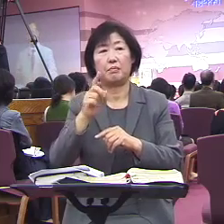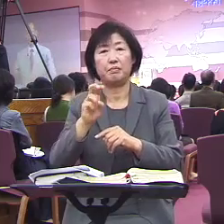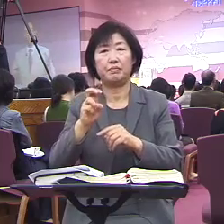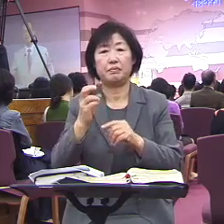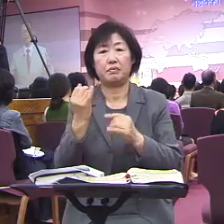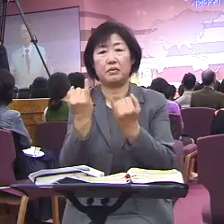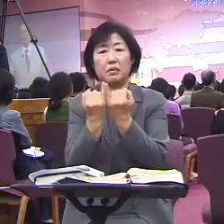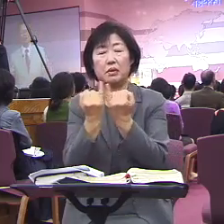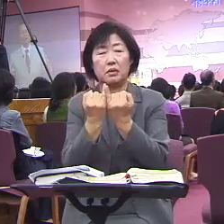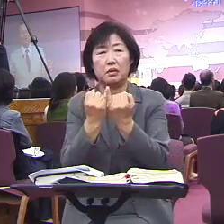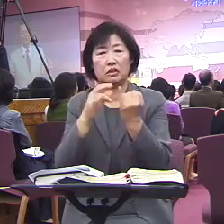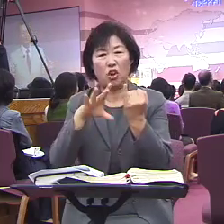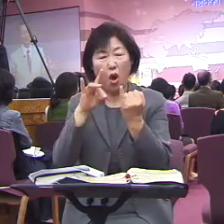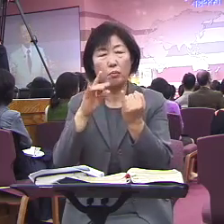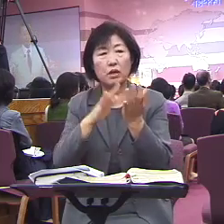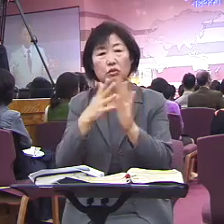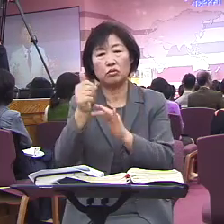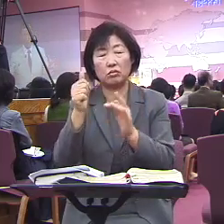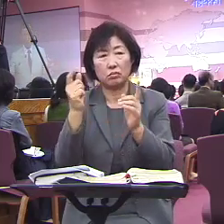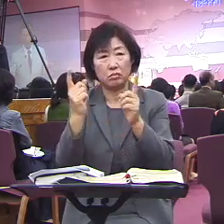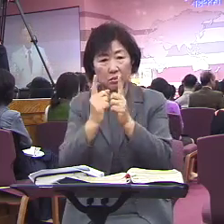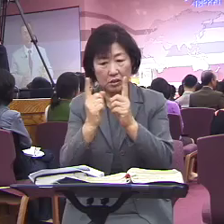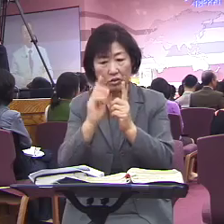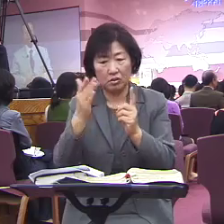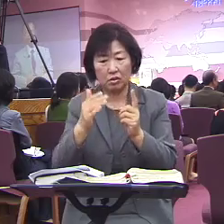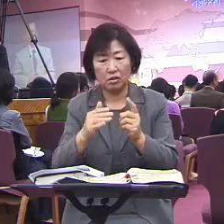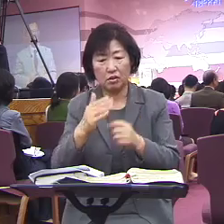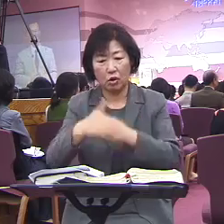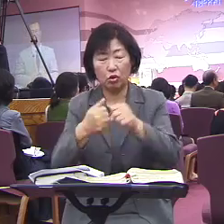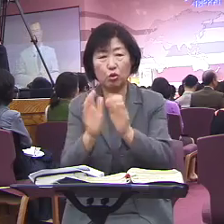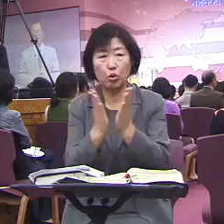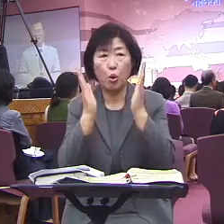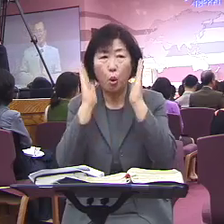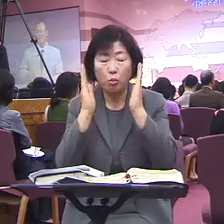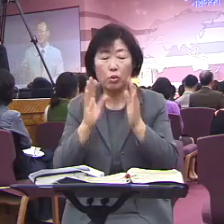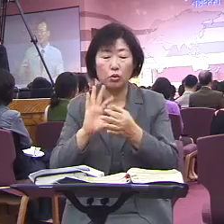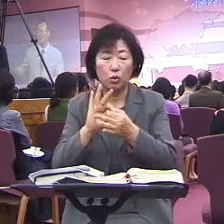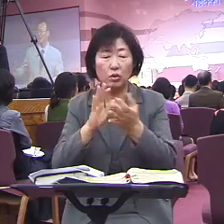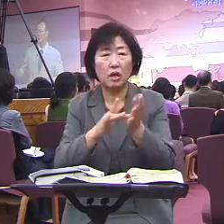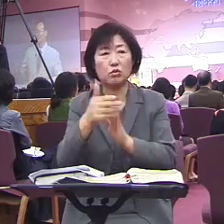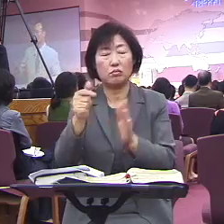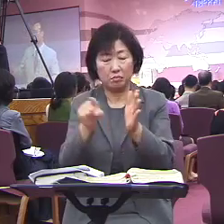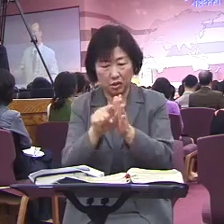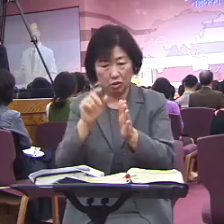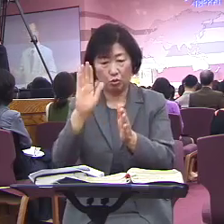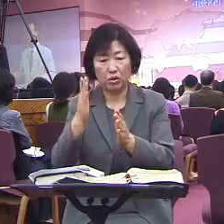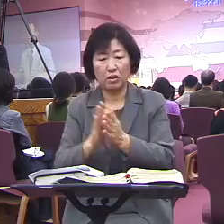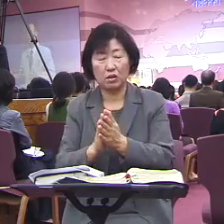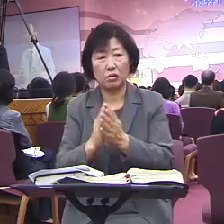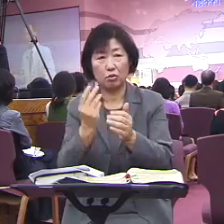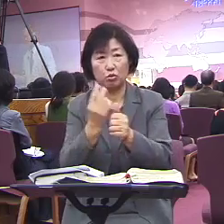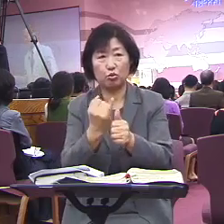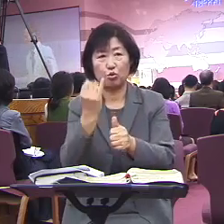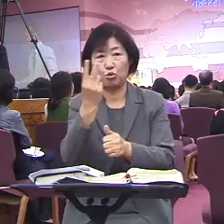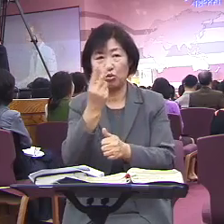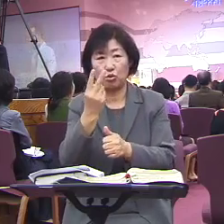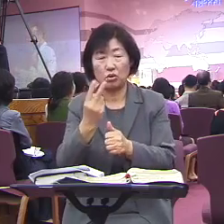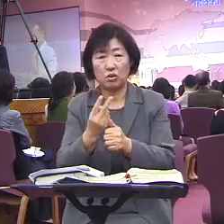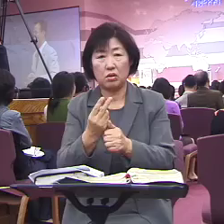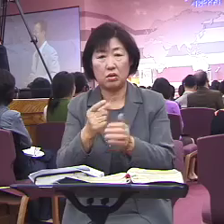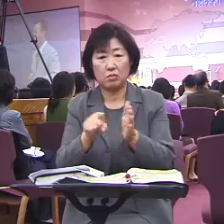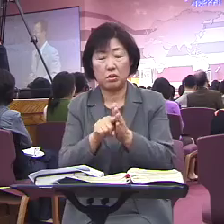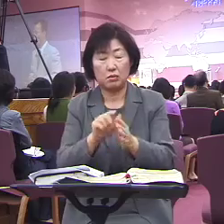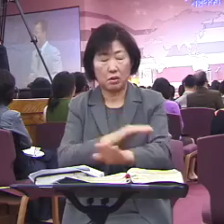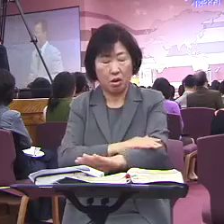그 성경 공부와 교제를 통해서 예수님을 믿게 되었습니다. 근데 이 커플을 이제 쭉 관찰해 보니까 굉장히 믿음이